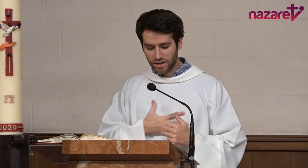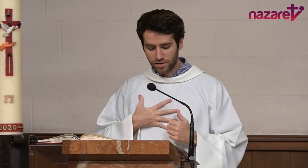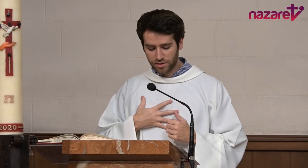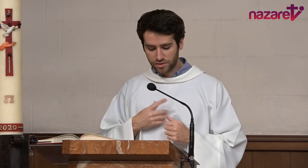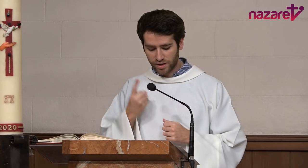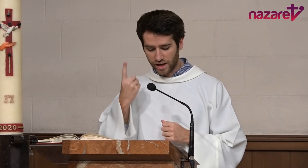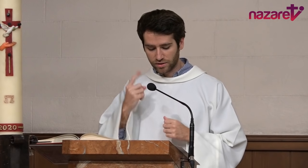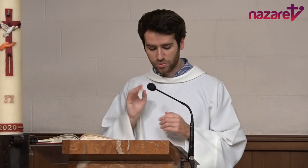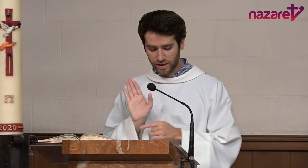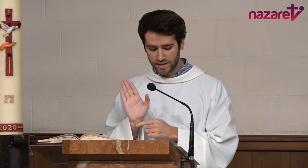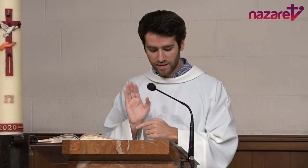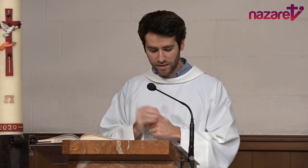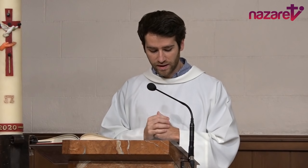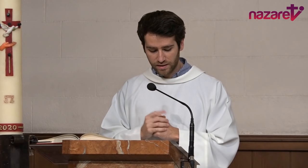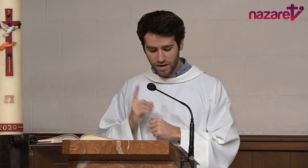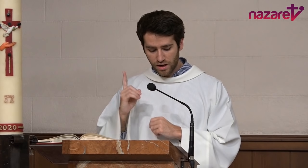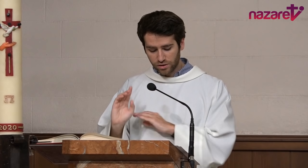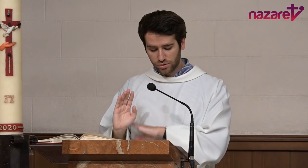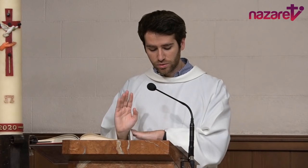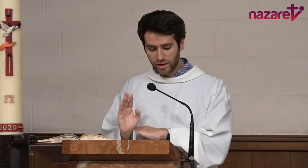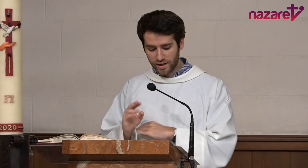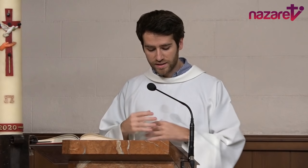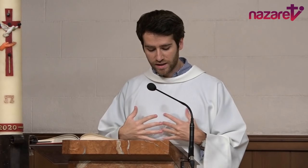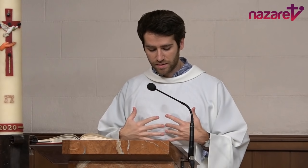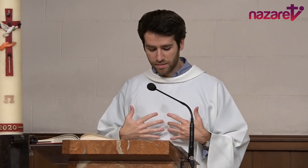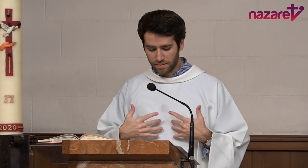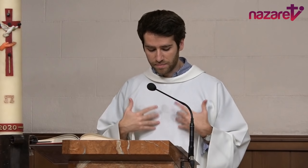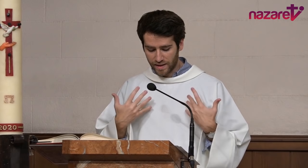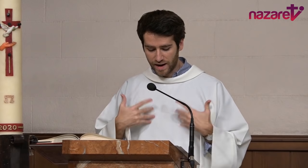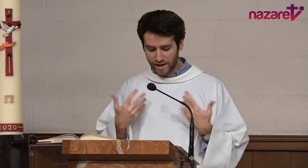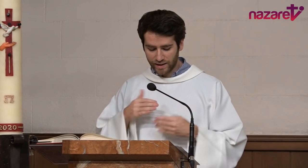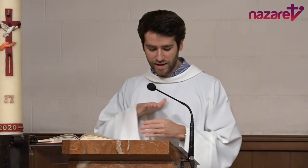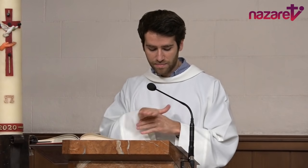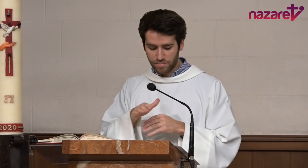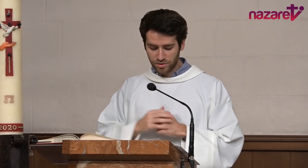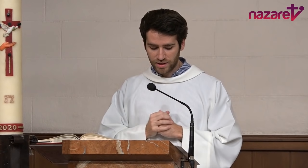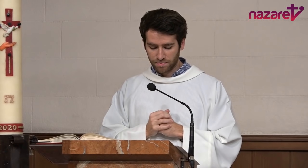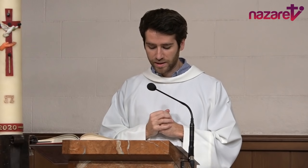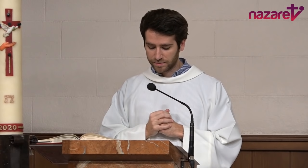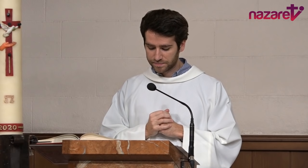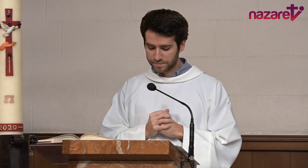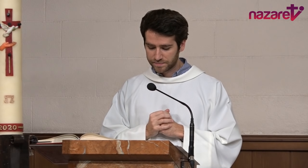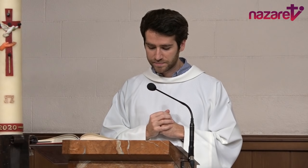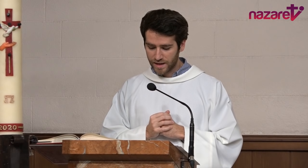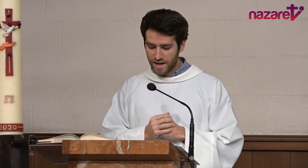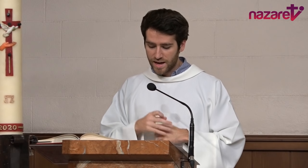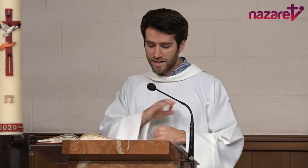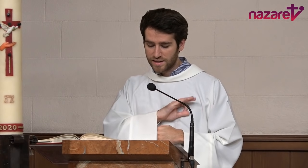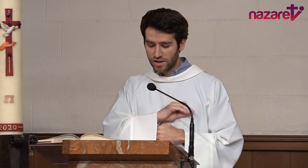de gozo en tu presencia. Tu derecha me dará la alegría por siempre.